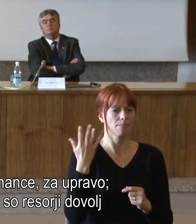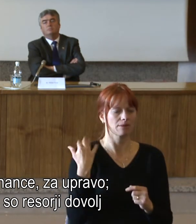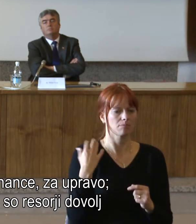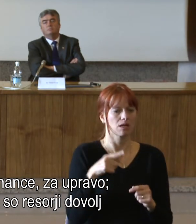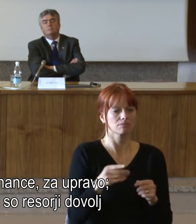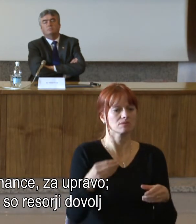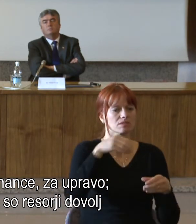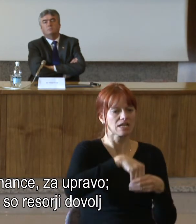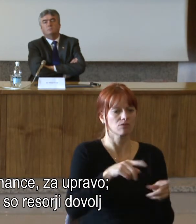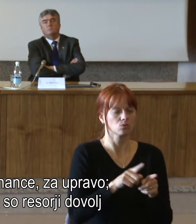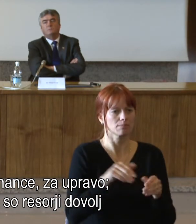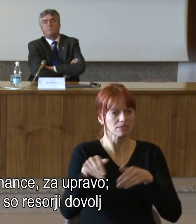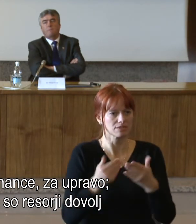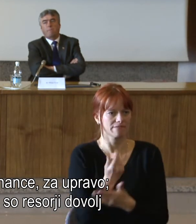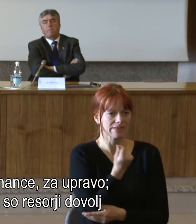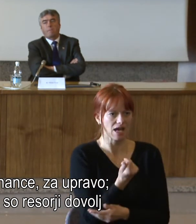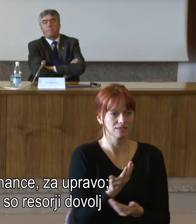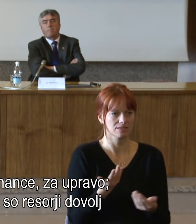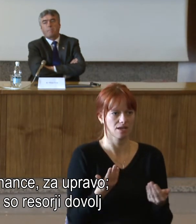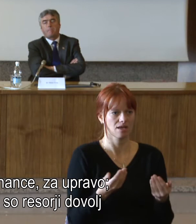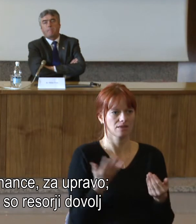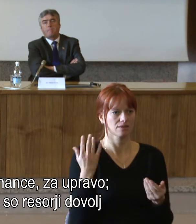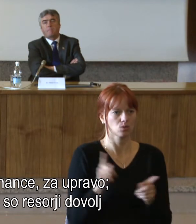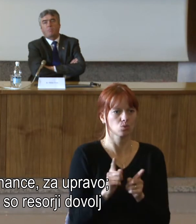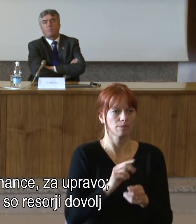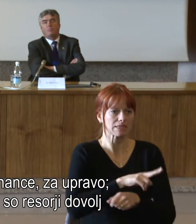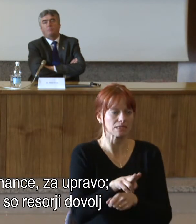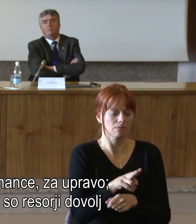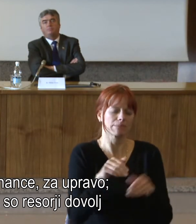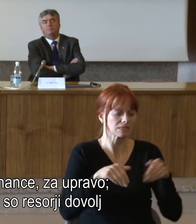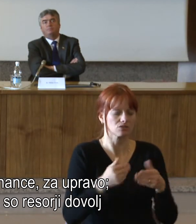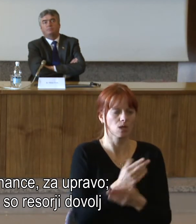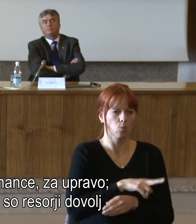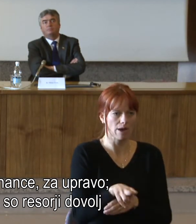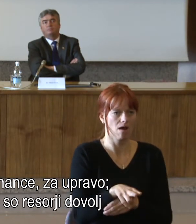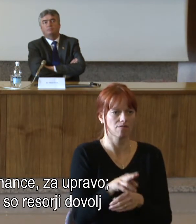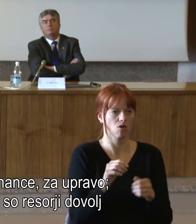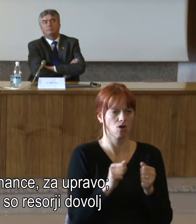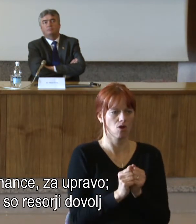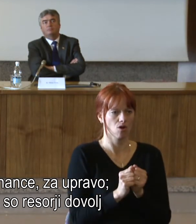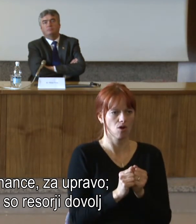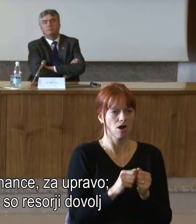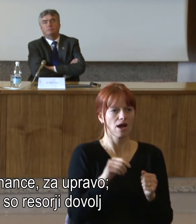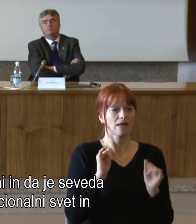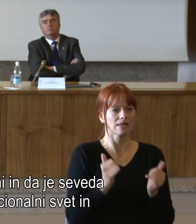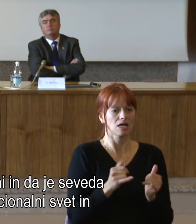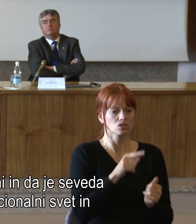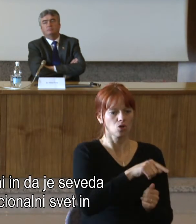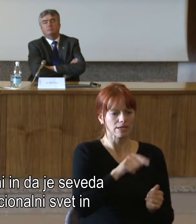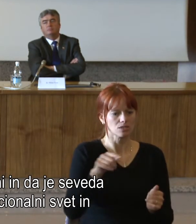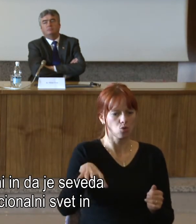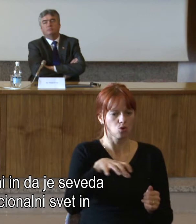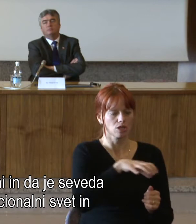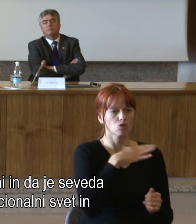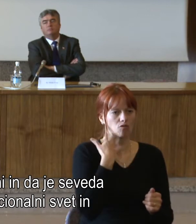za finance, da je tudi Ministrstvo za upravo, recimo. Da so resorji dovolj dobro